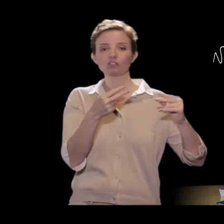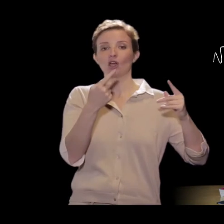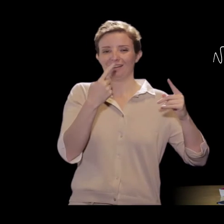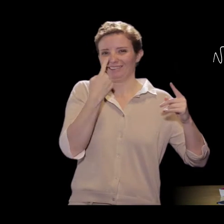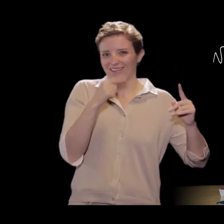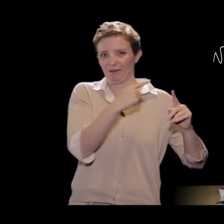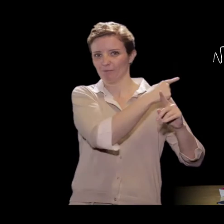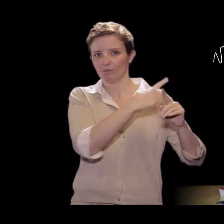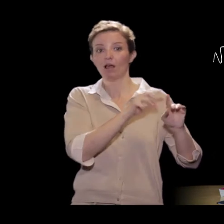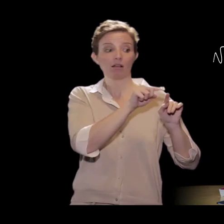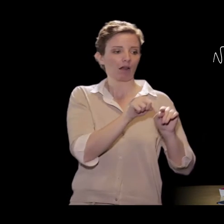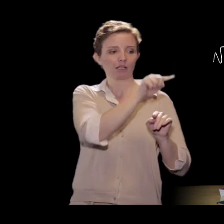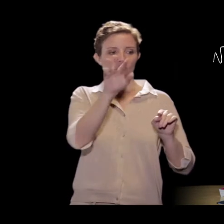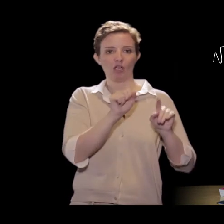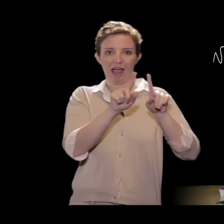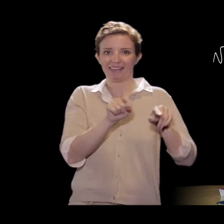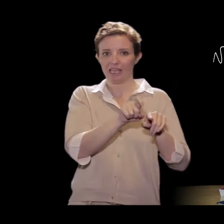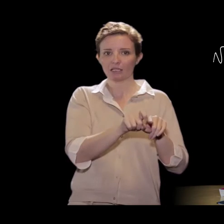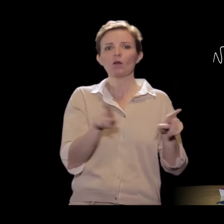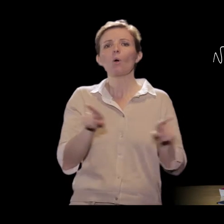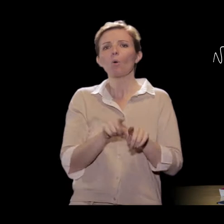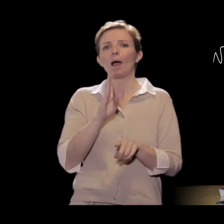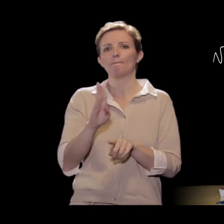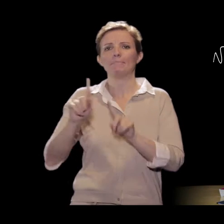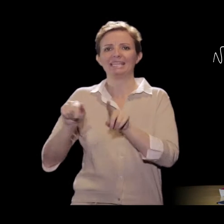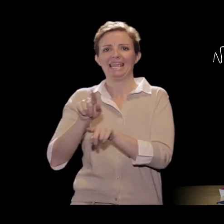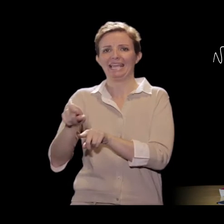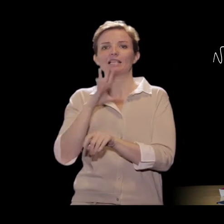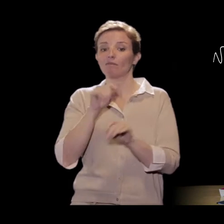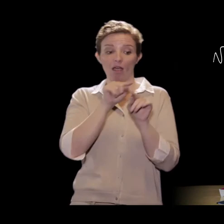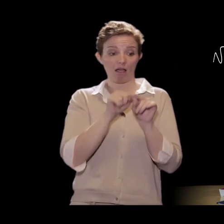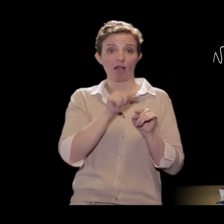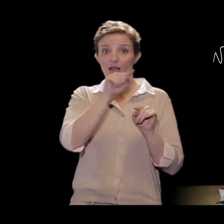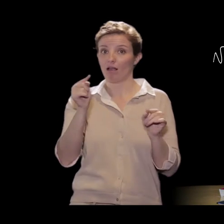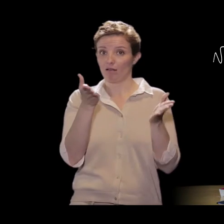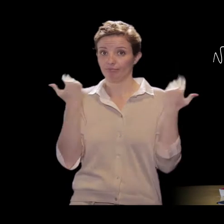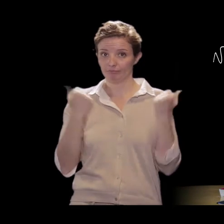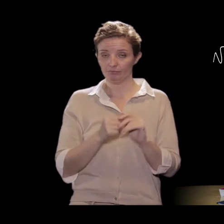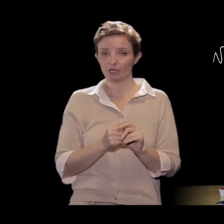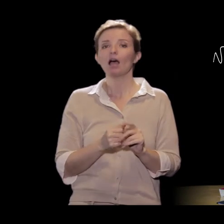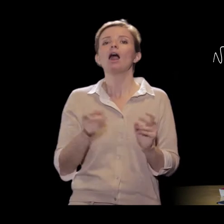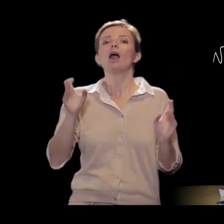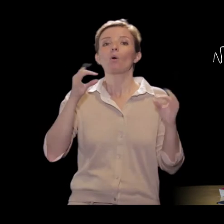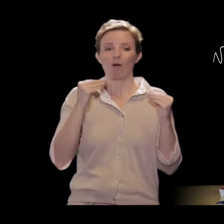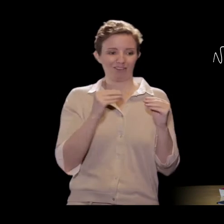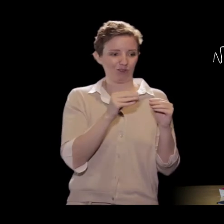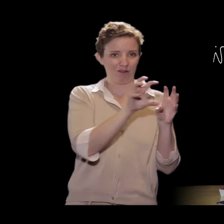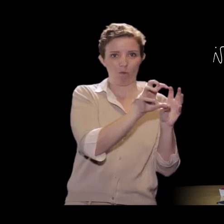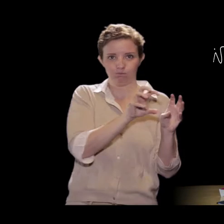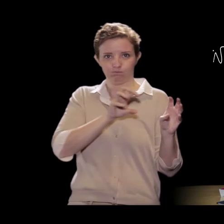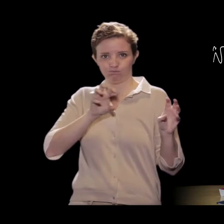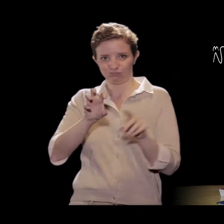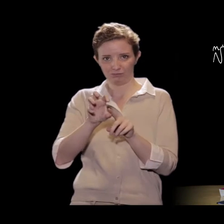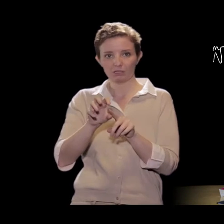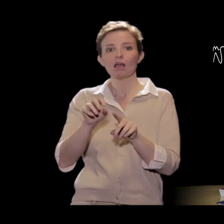Ax UG ABX una volta che abbiamo isolato il radicale è possibile elevare